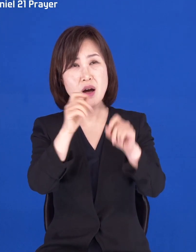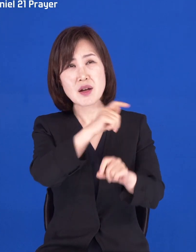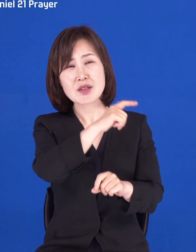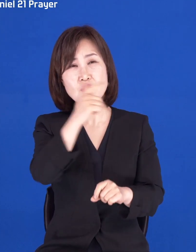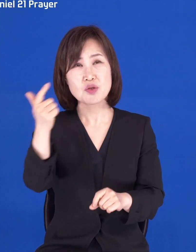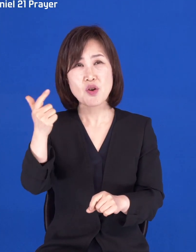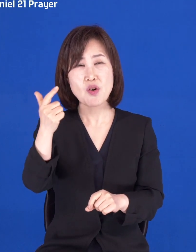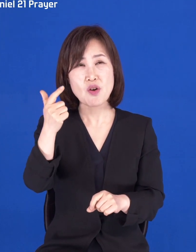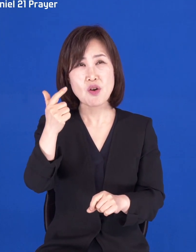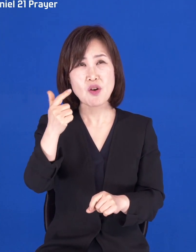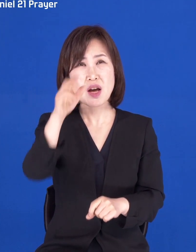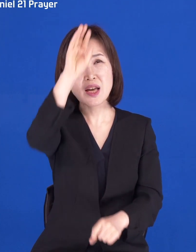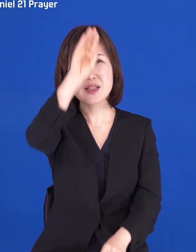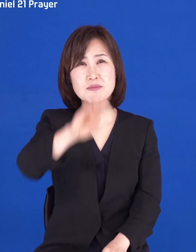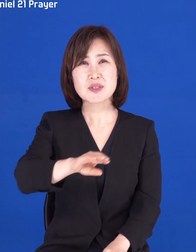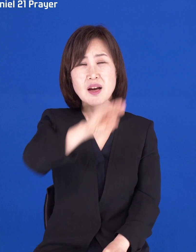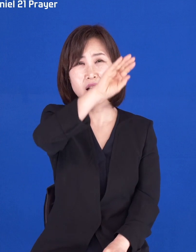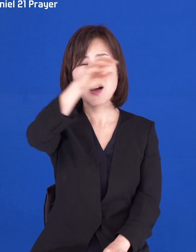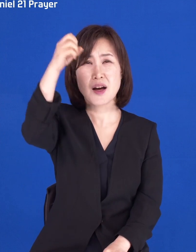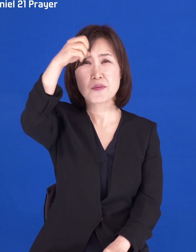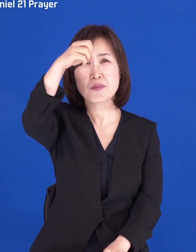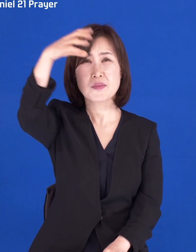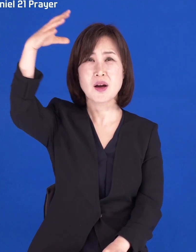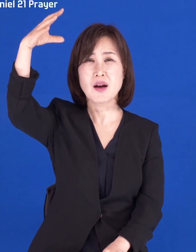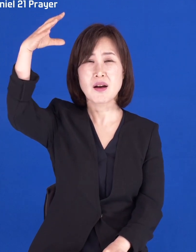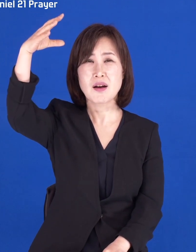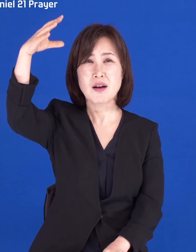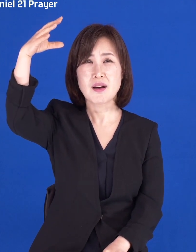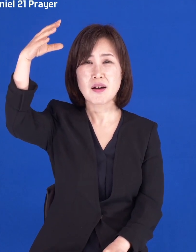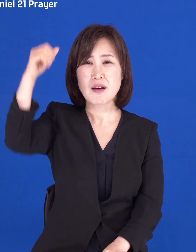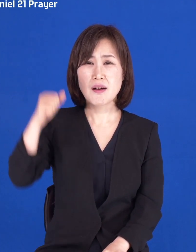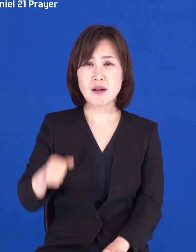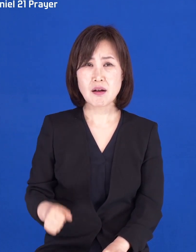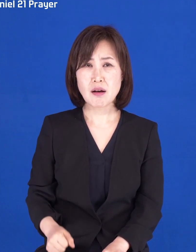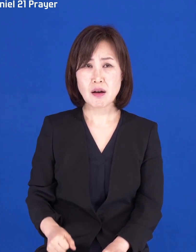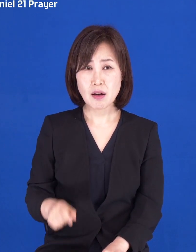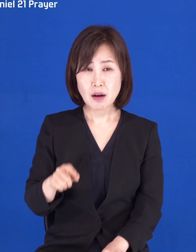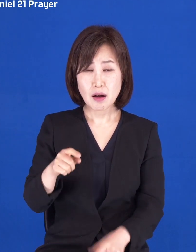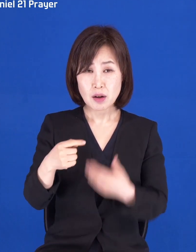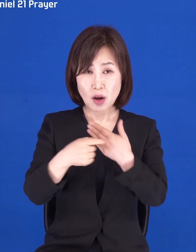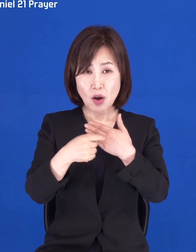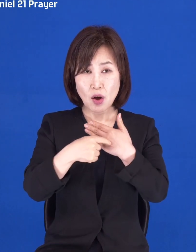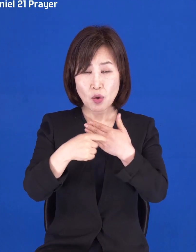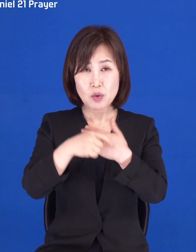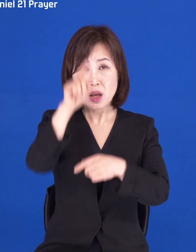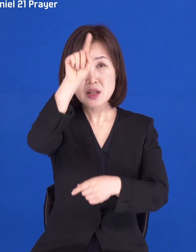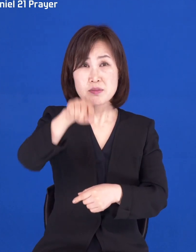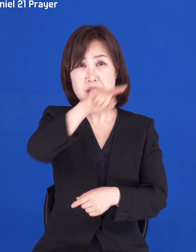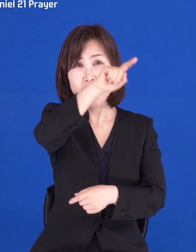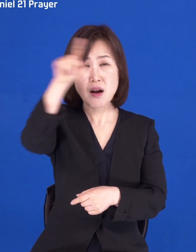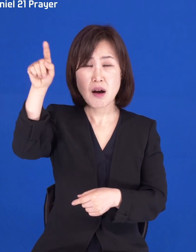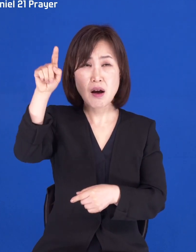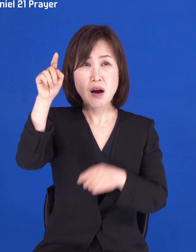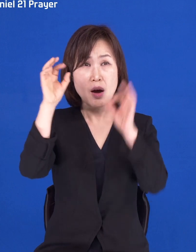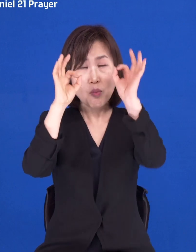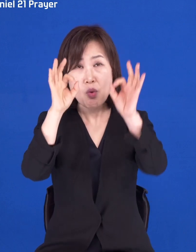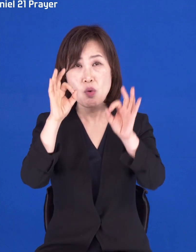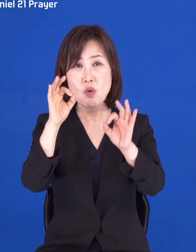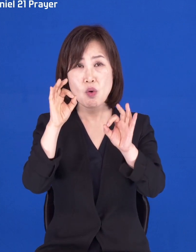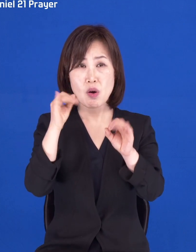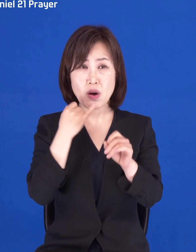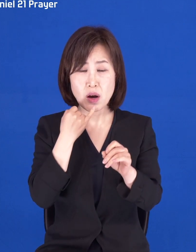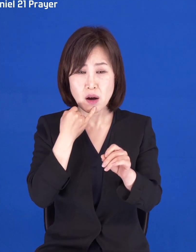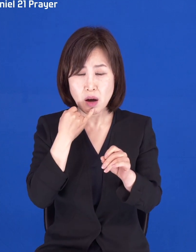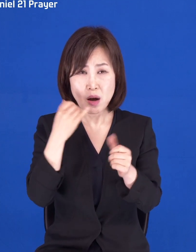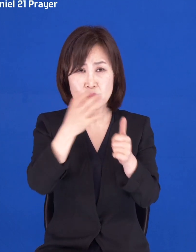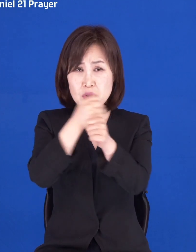불빛이 들어와 있어요. 그래서 목사님께 이렇게 하면 붙잡아 가지 않냐고. 그랬더니 목사님이 웃으시며